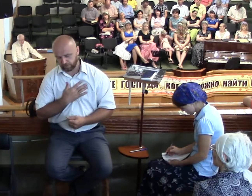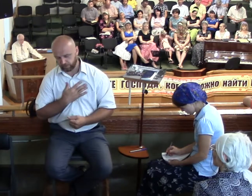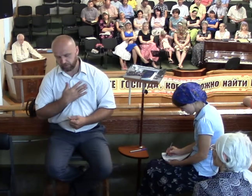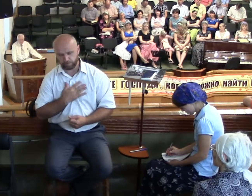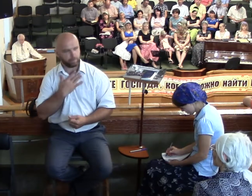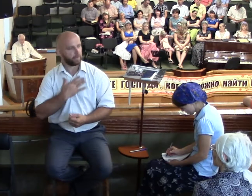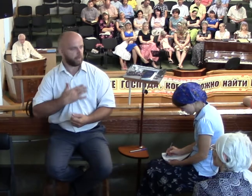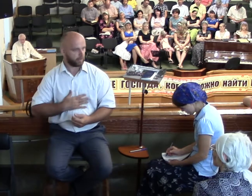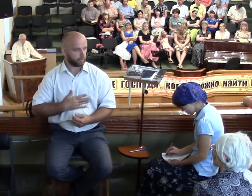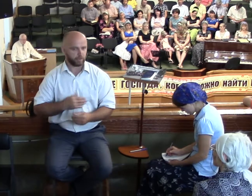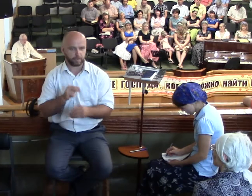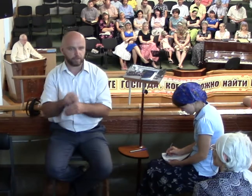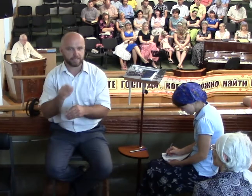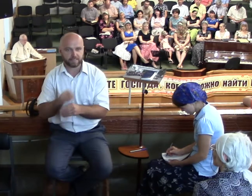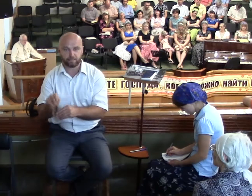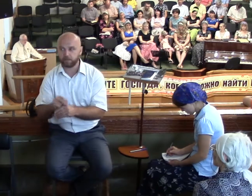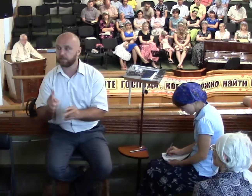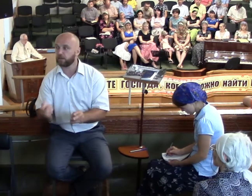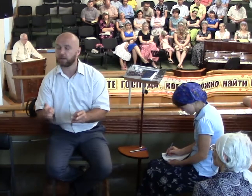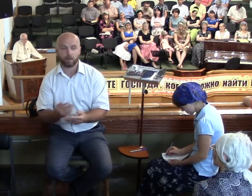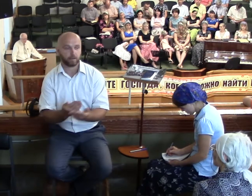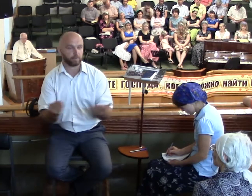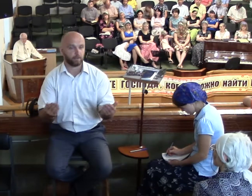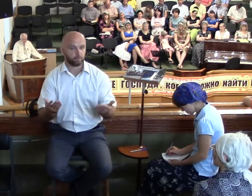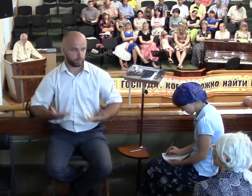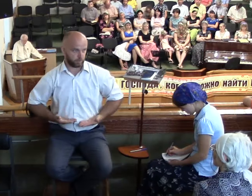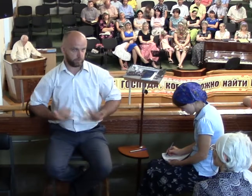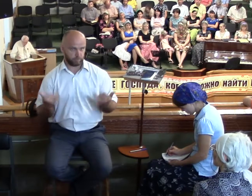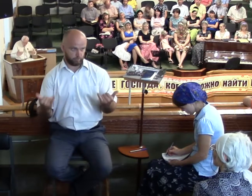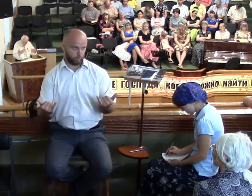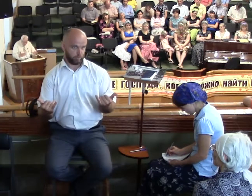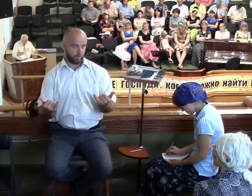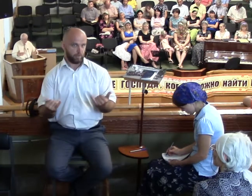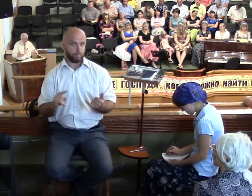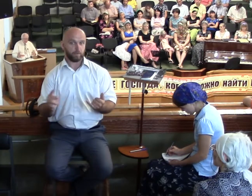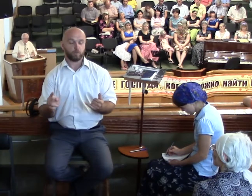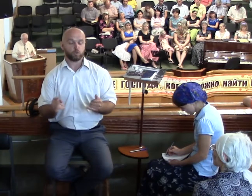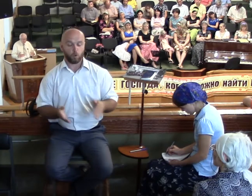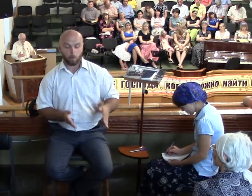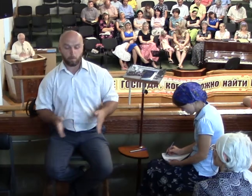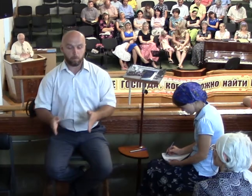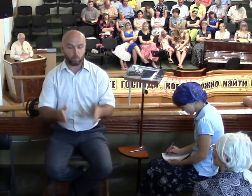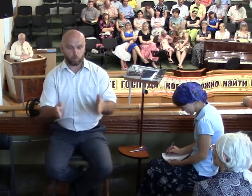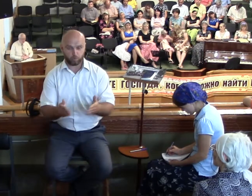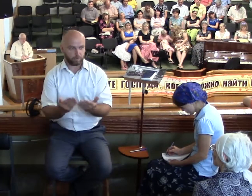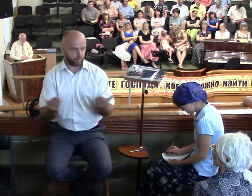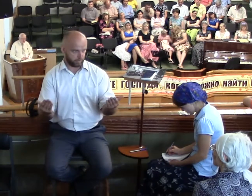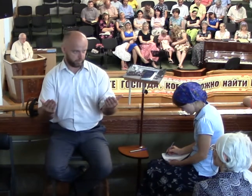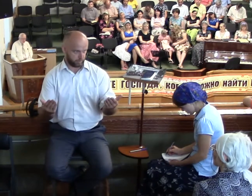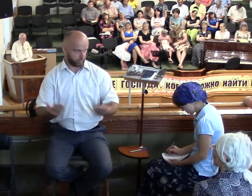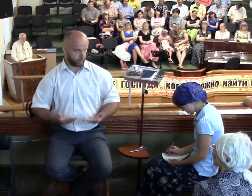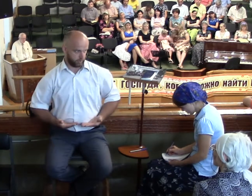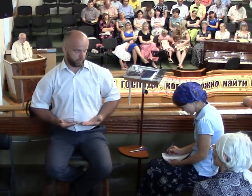и наставление, как нам жить, потому что путь наш, жизненный